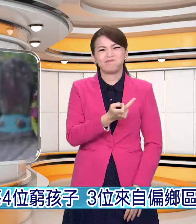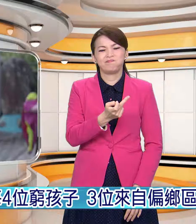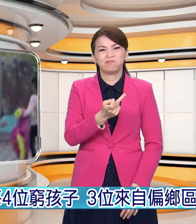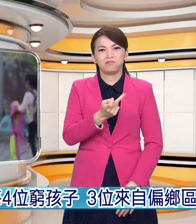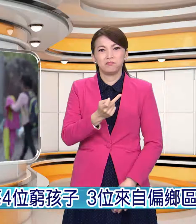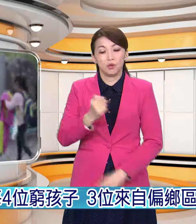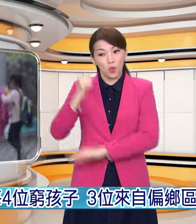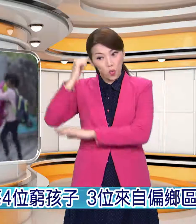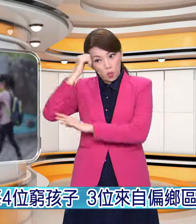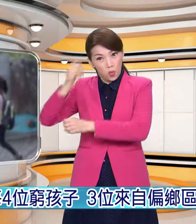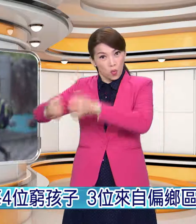市的孩子差。